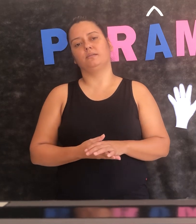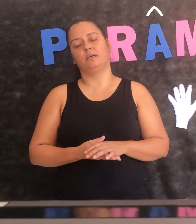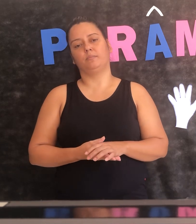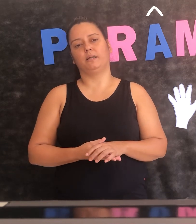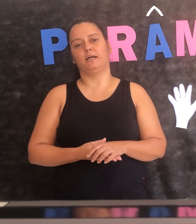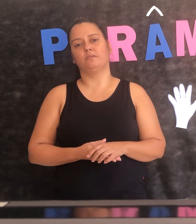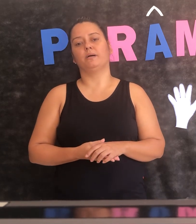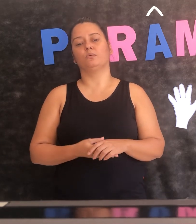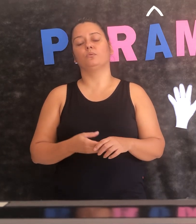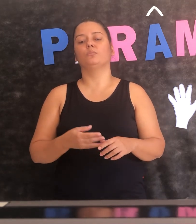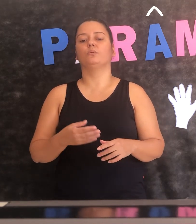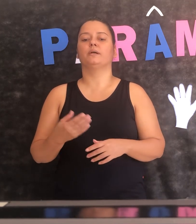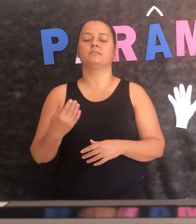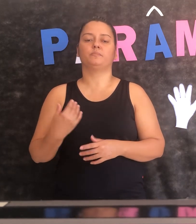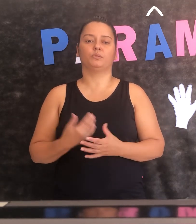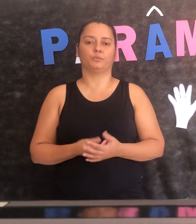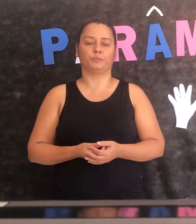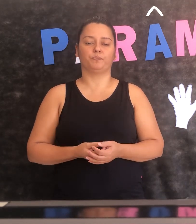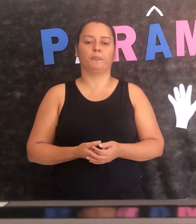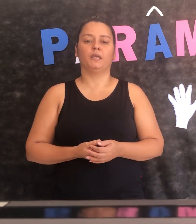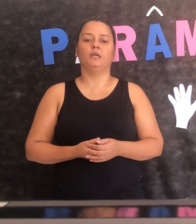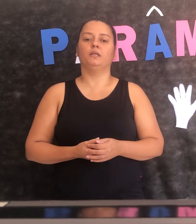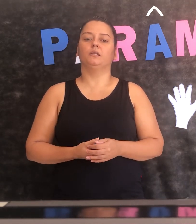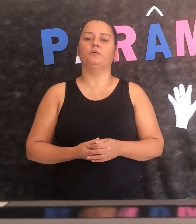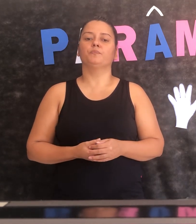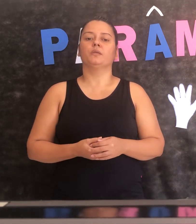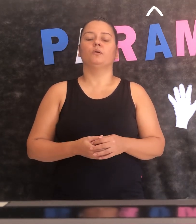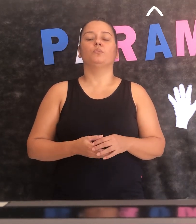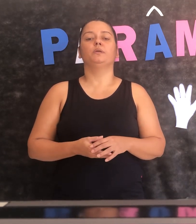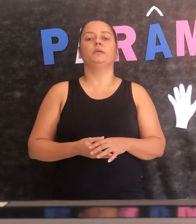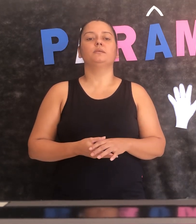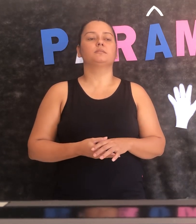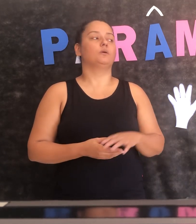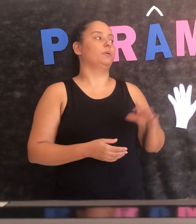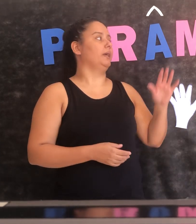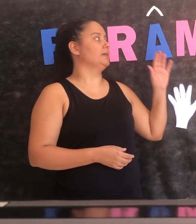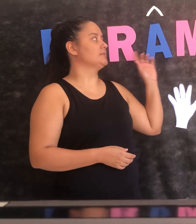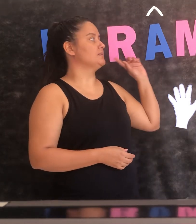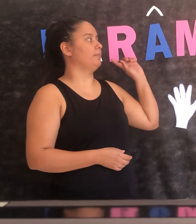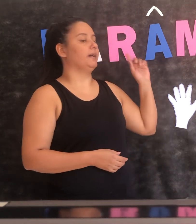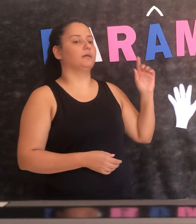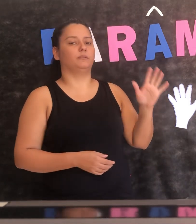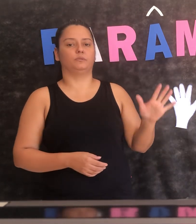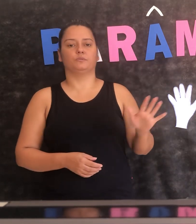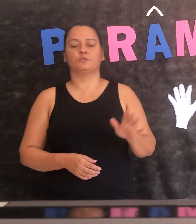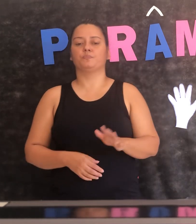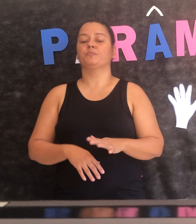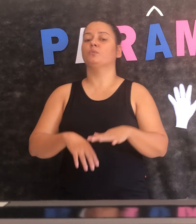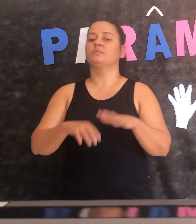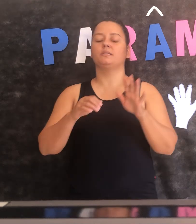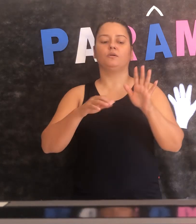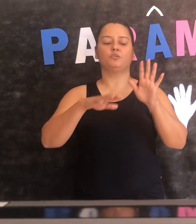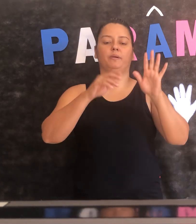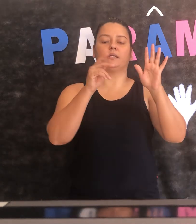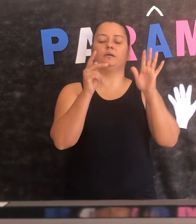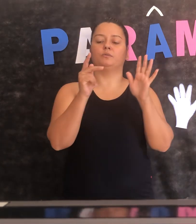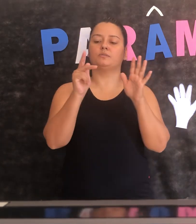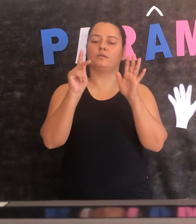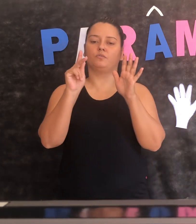daquela palavra para o receptor. Então, o que são esses parâmetros? O sinal de parâmetros,